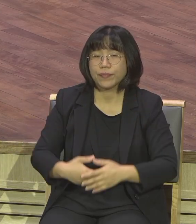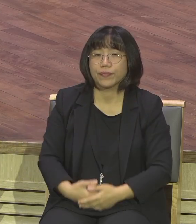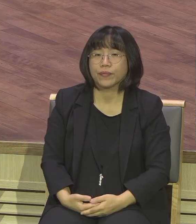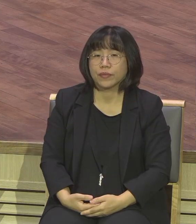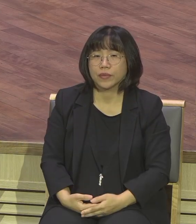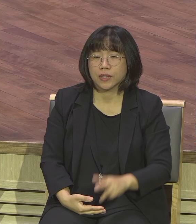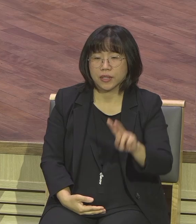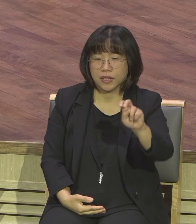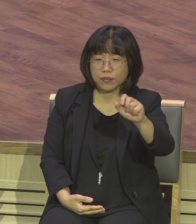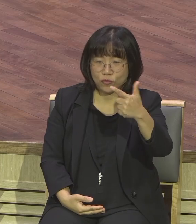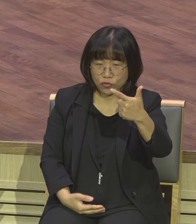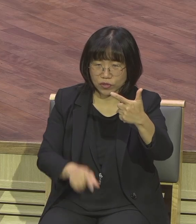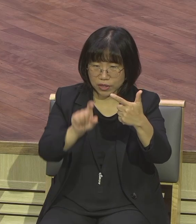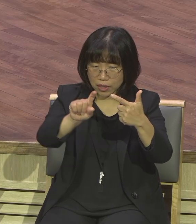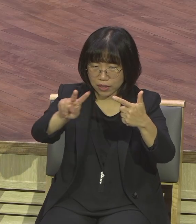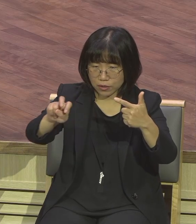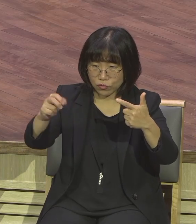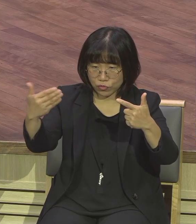이겁니다, 이거.